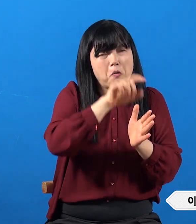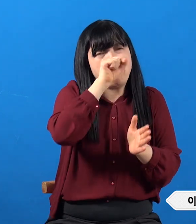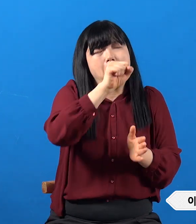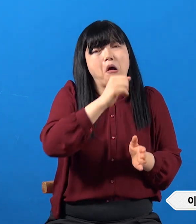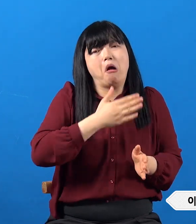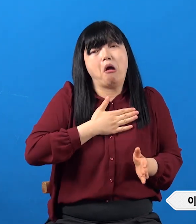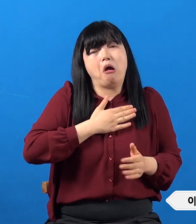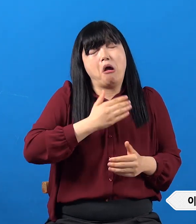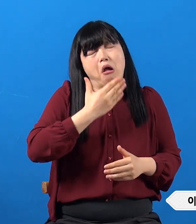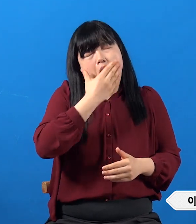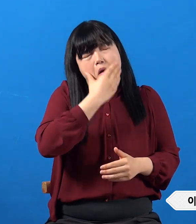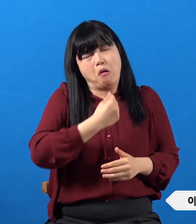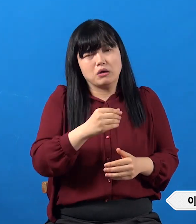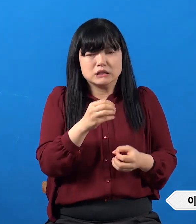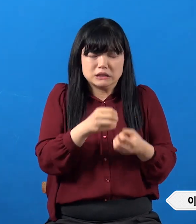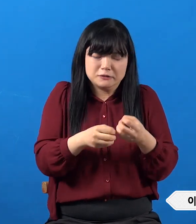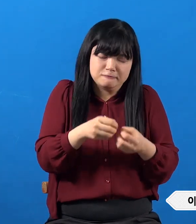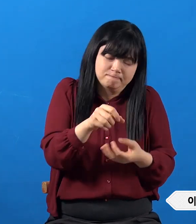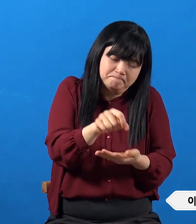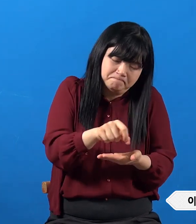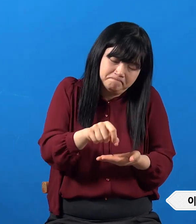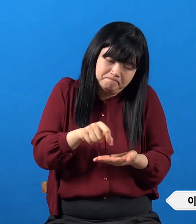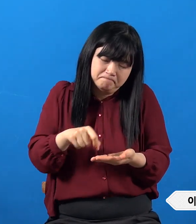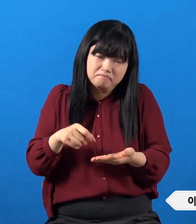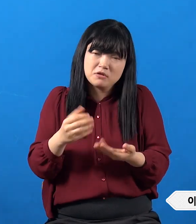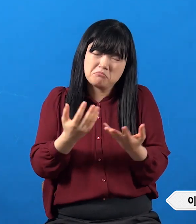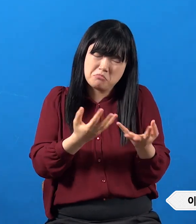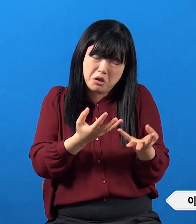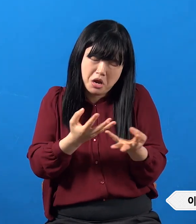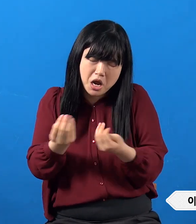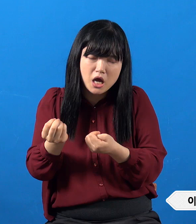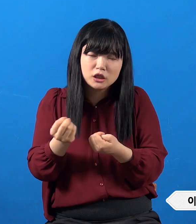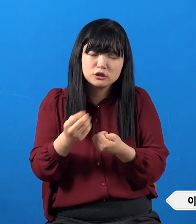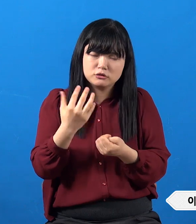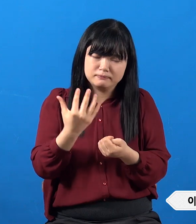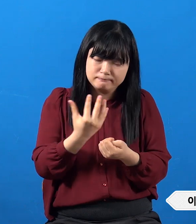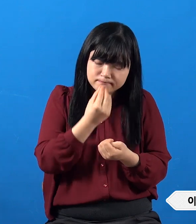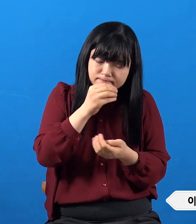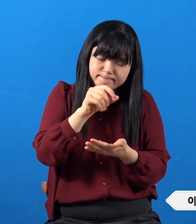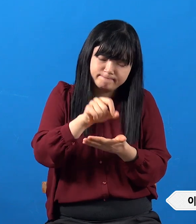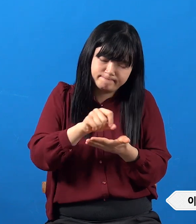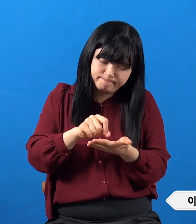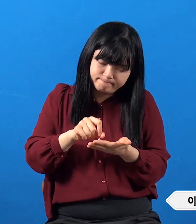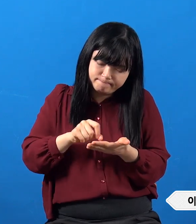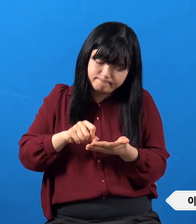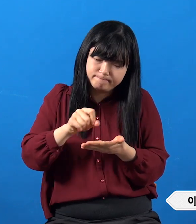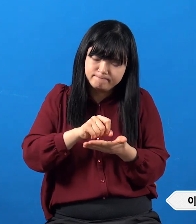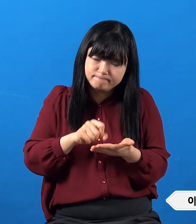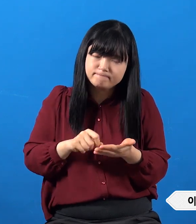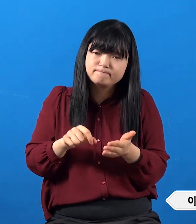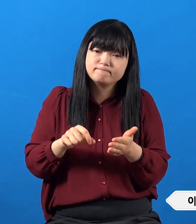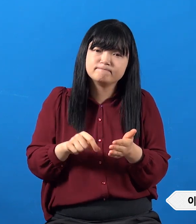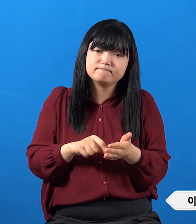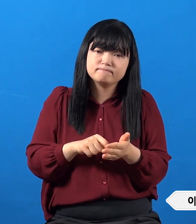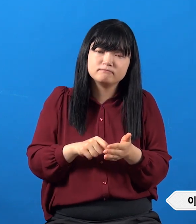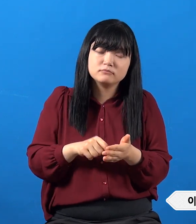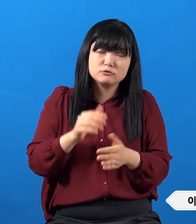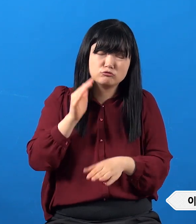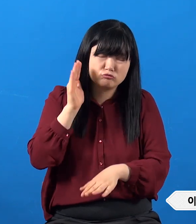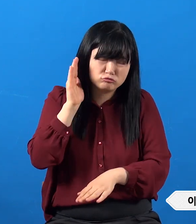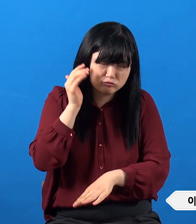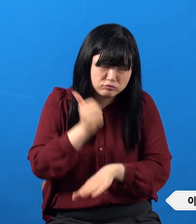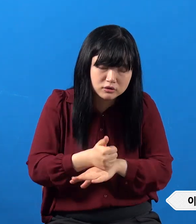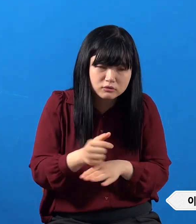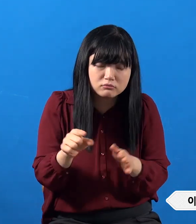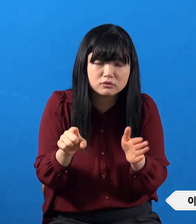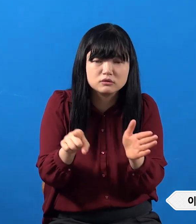거예요. 시인이니까 시를 써요. 많은 성시를 썼습니다. 성시를. 근데 그 후에 그가 시험에